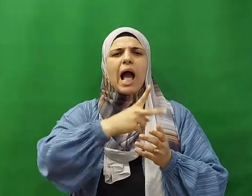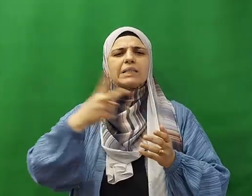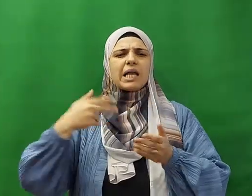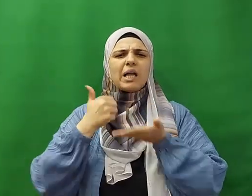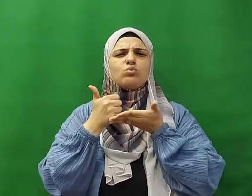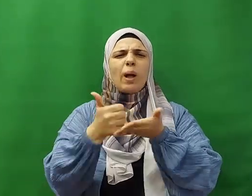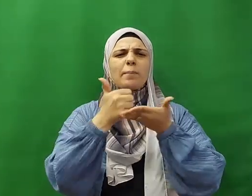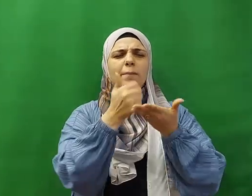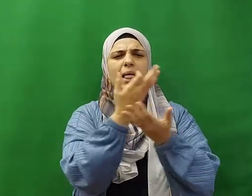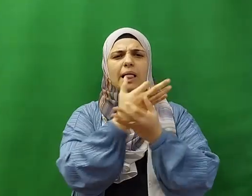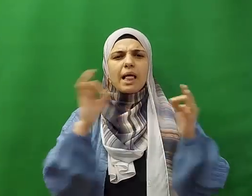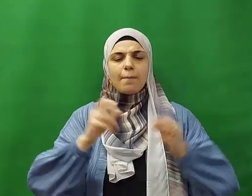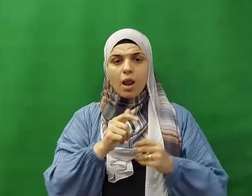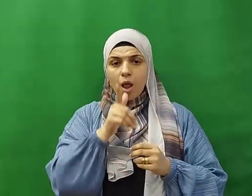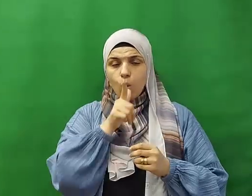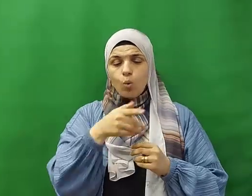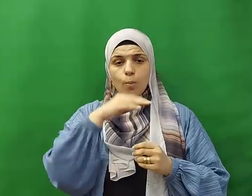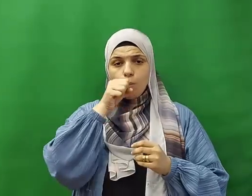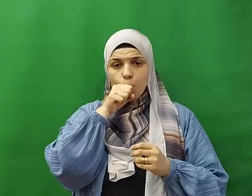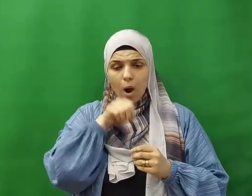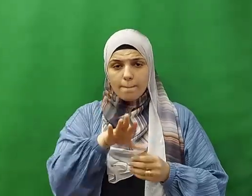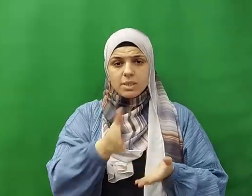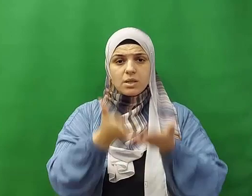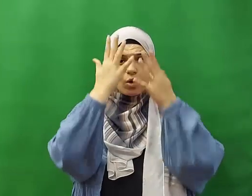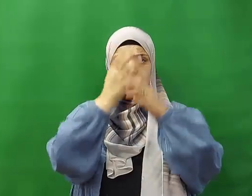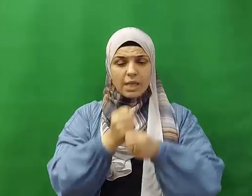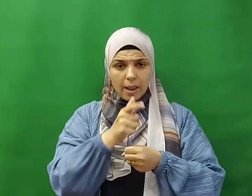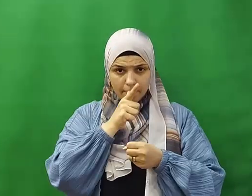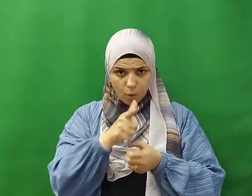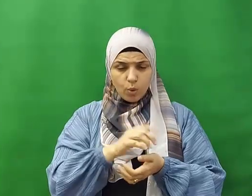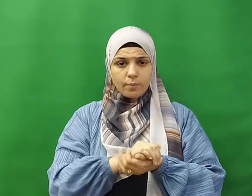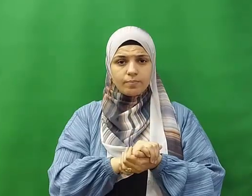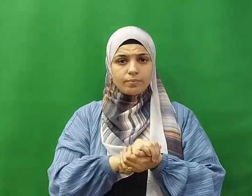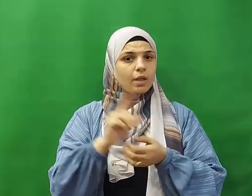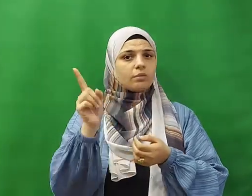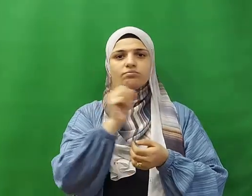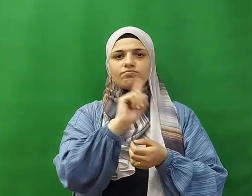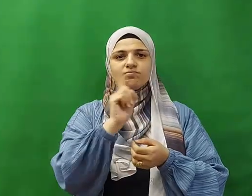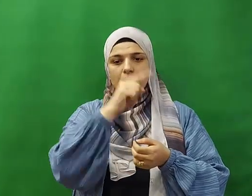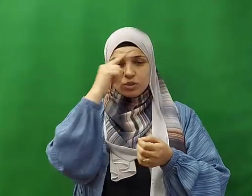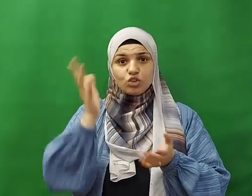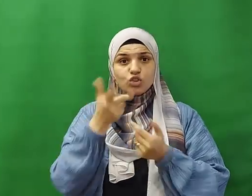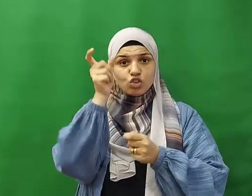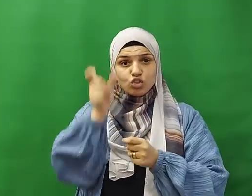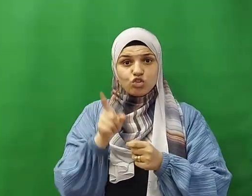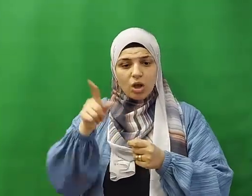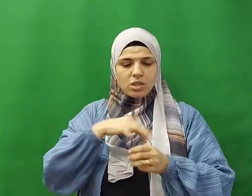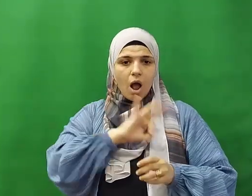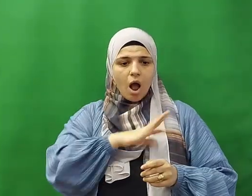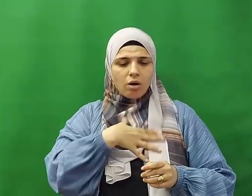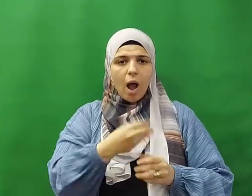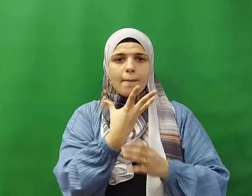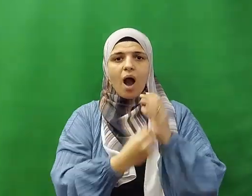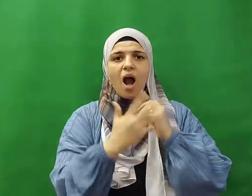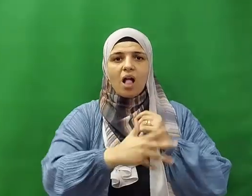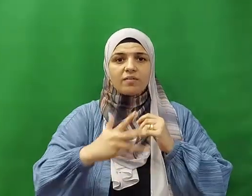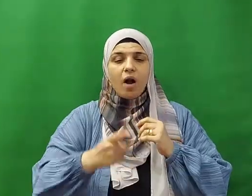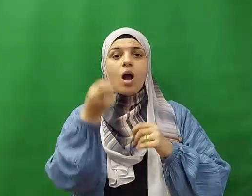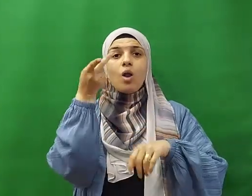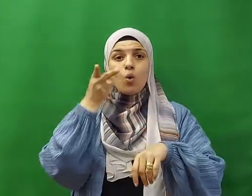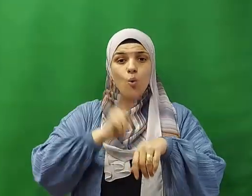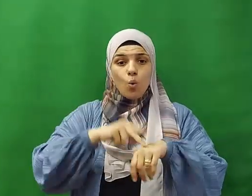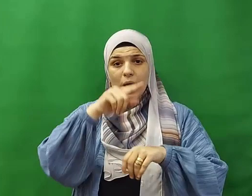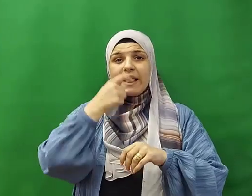قضاء حوائجهم، حيث يقول نبينا صلى الله عليه وسلم: ليس منا من لم يرحم صغيرنا